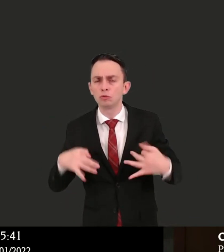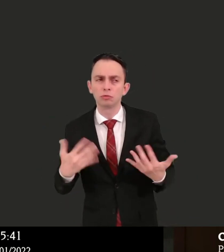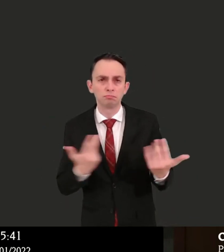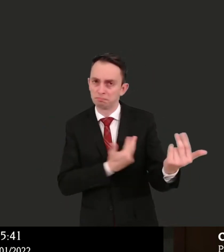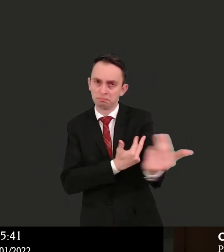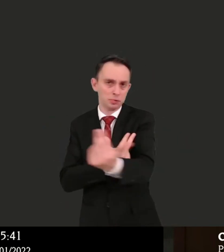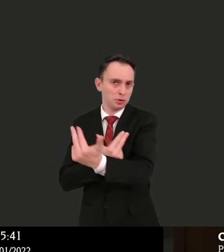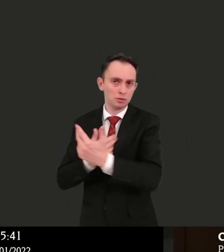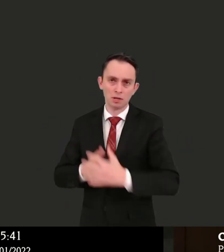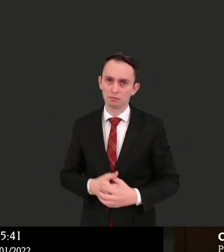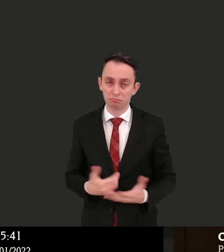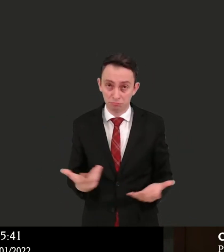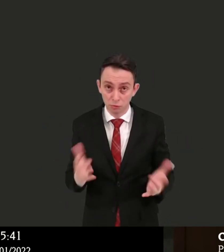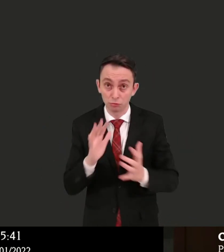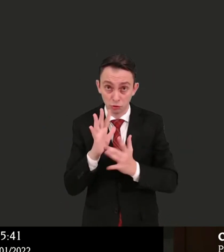Ele pode nos representar.